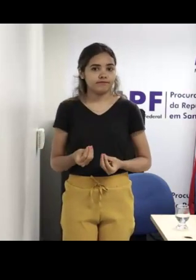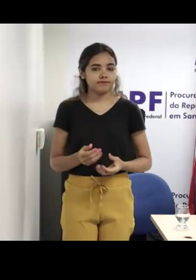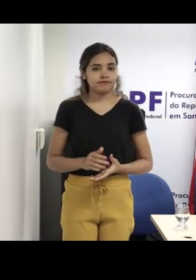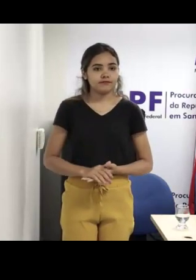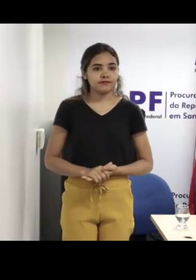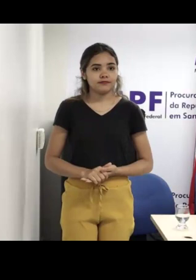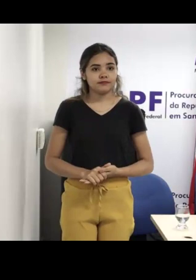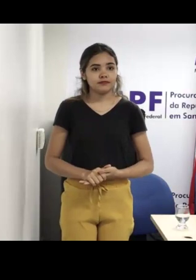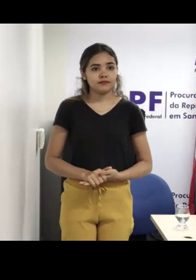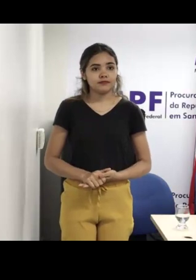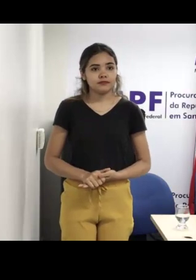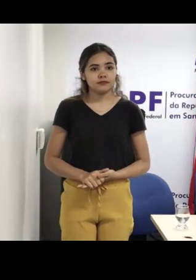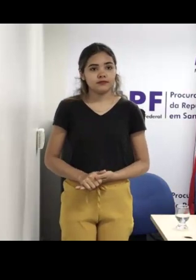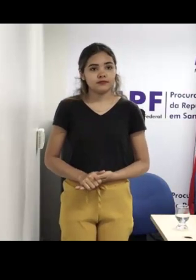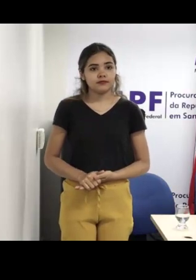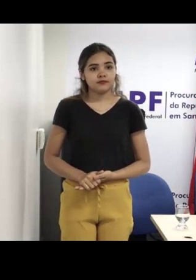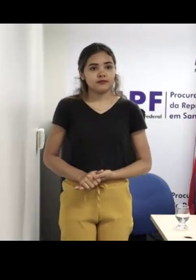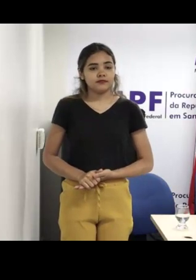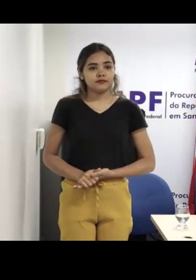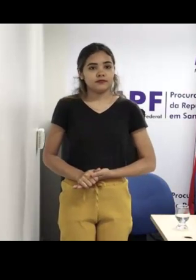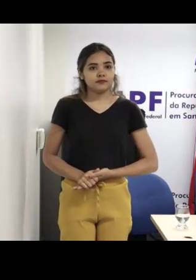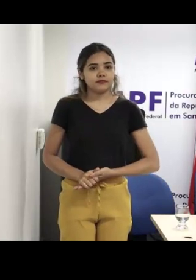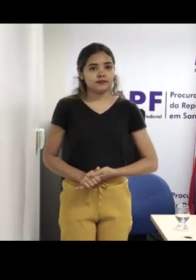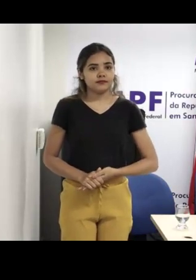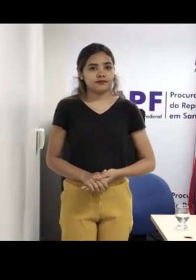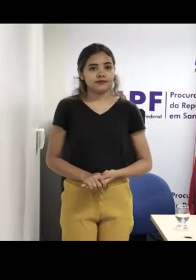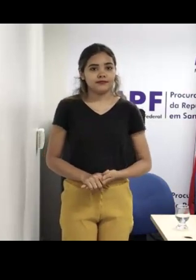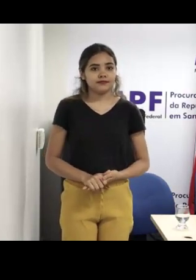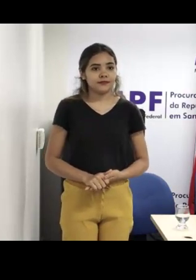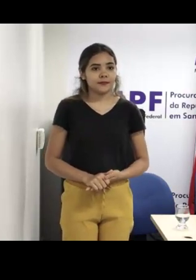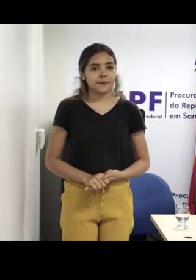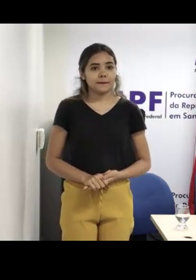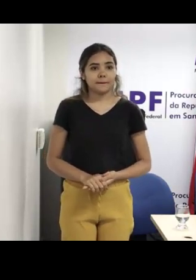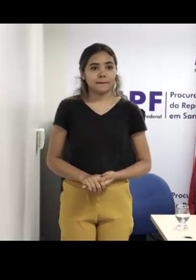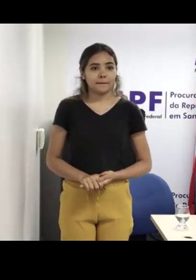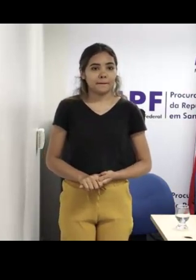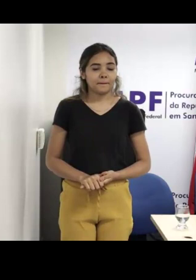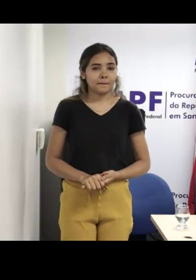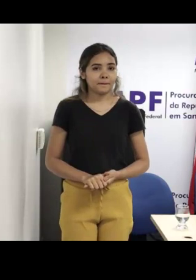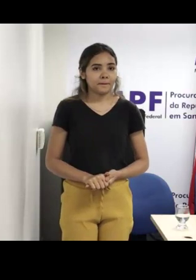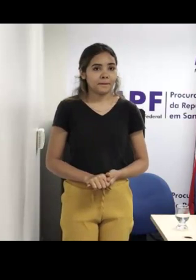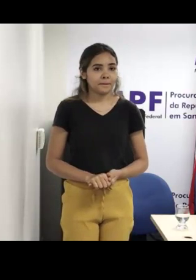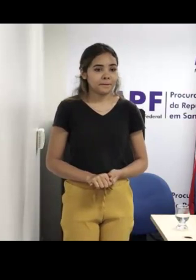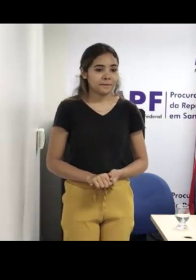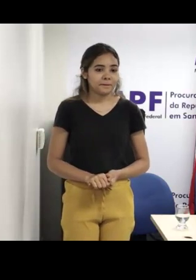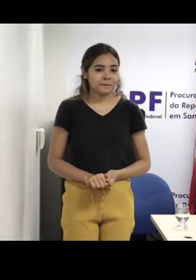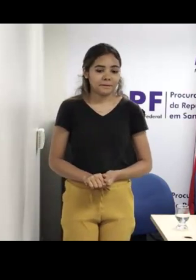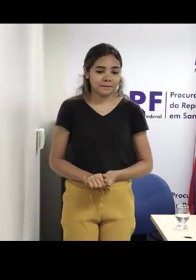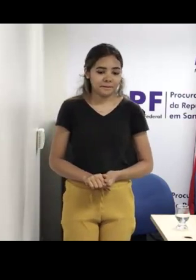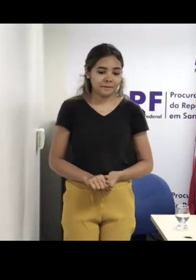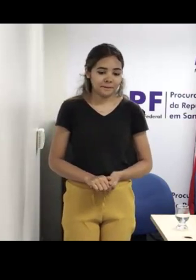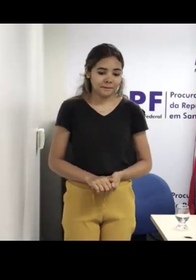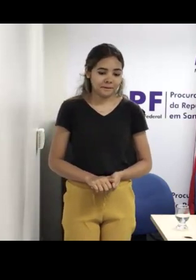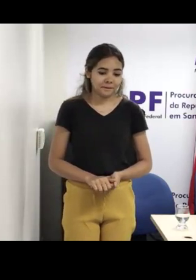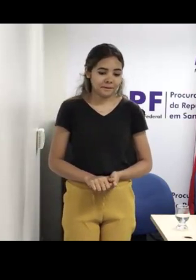e se dão esse apoio né sim eh eu vou vou primeiro retornar às perguntas anteriores o o